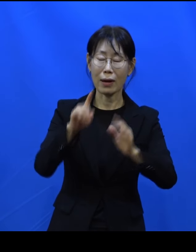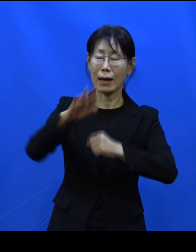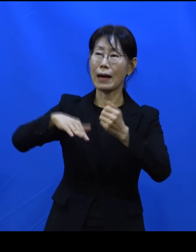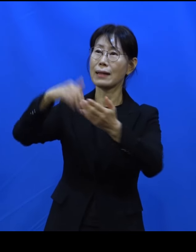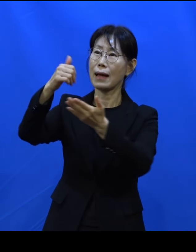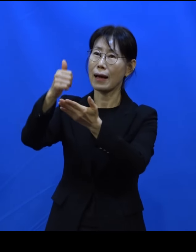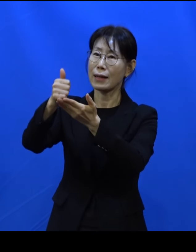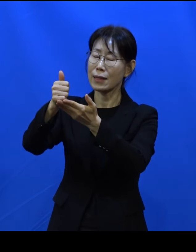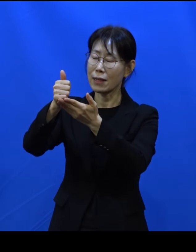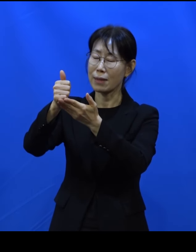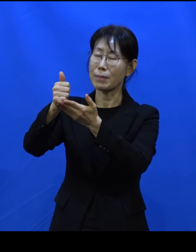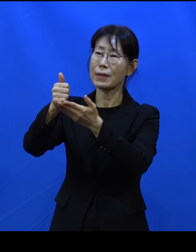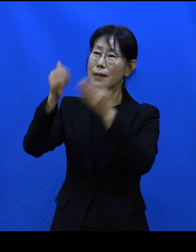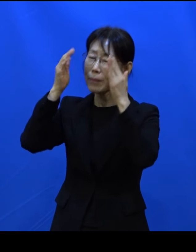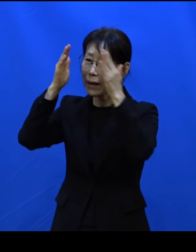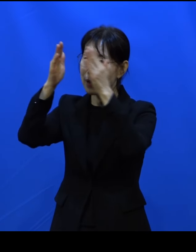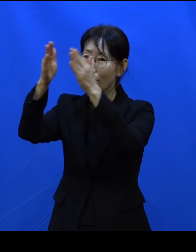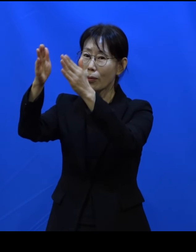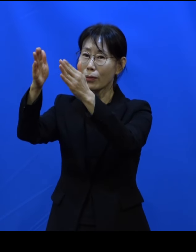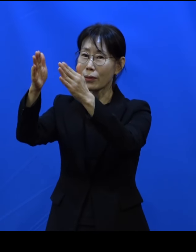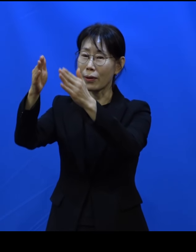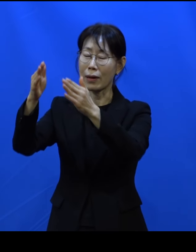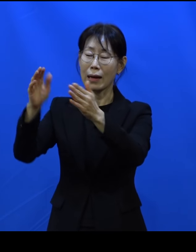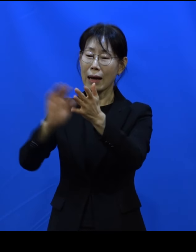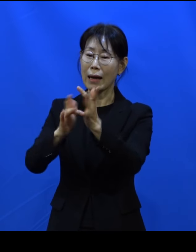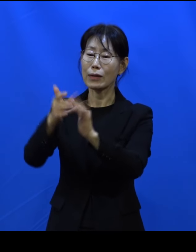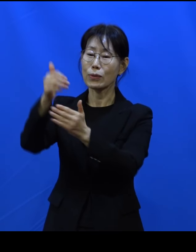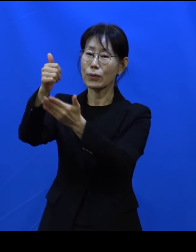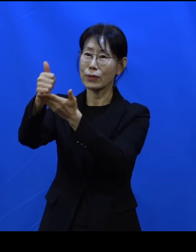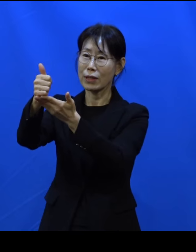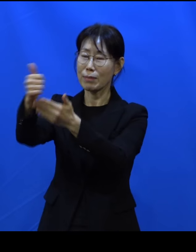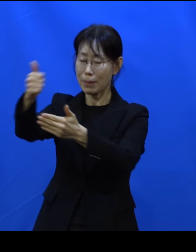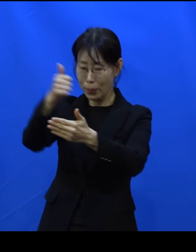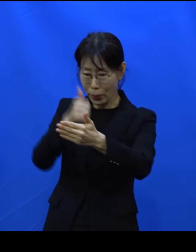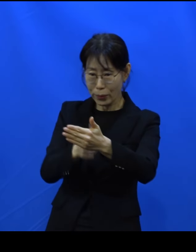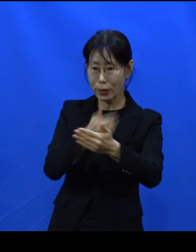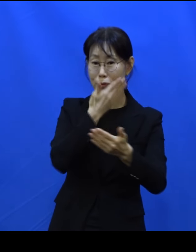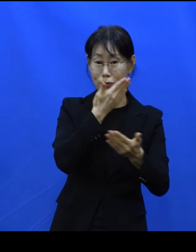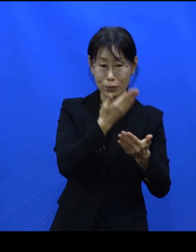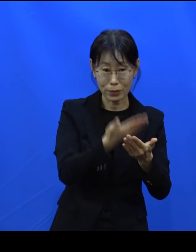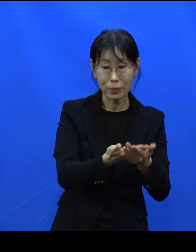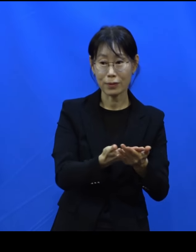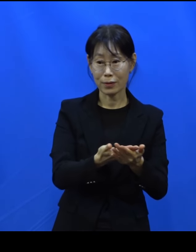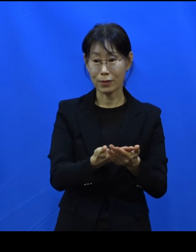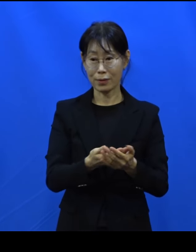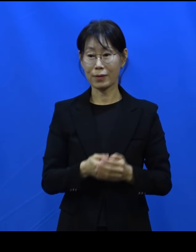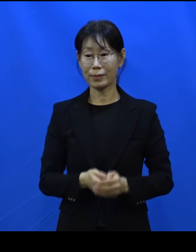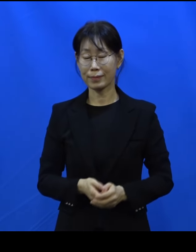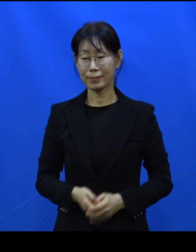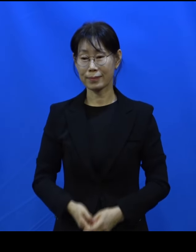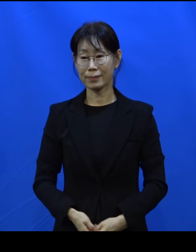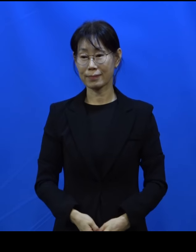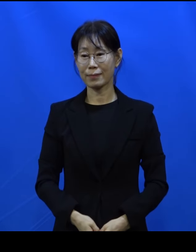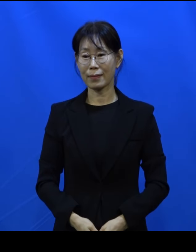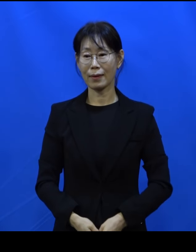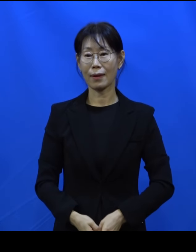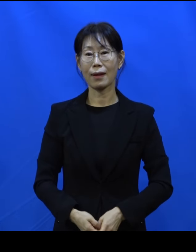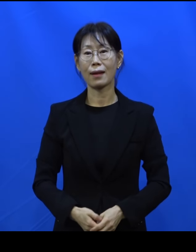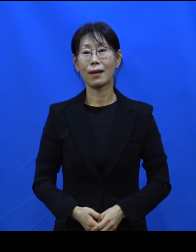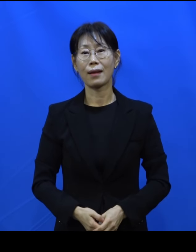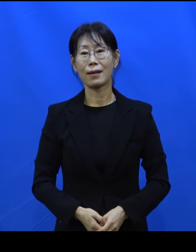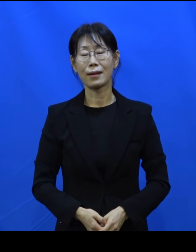사랑의 중심은 두 사람이 아니에요. 그분이가 된다는 거예요. 우리가 무엇을 느끼는가가 중요하지